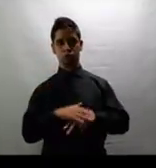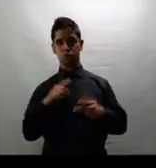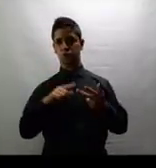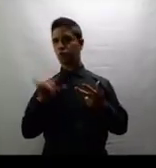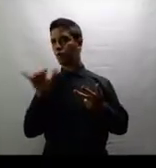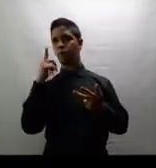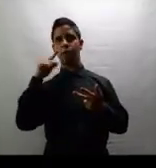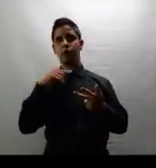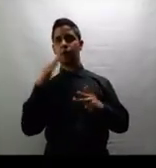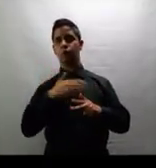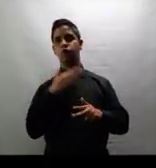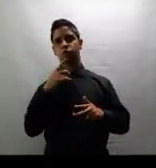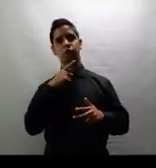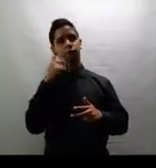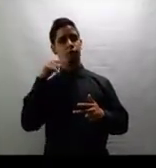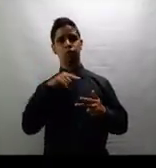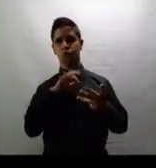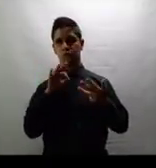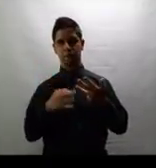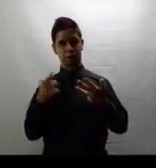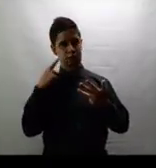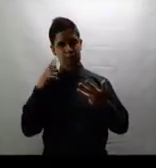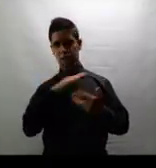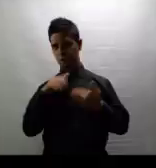y para su familia gracias